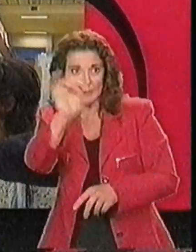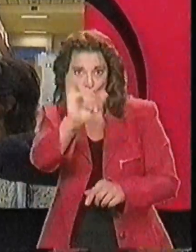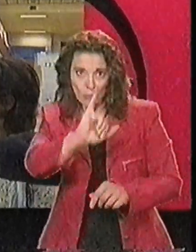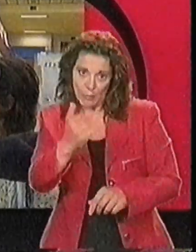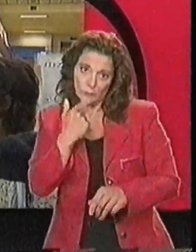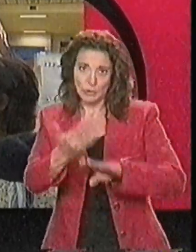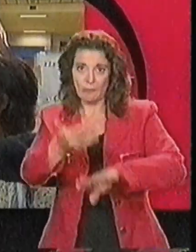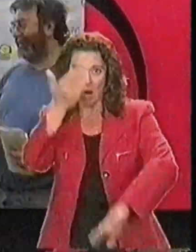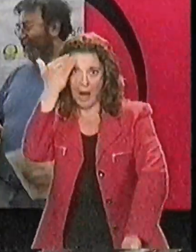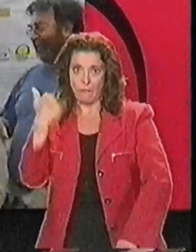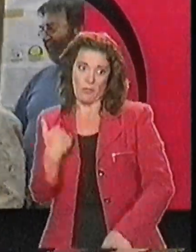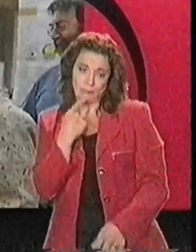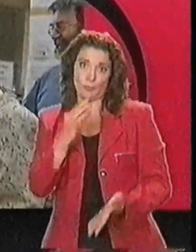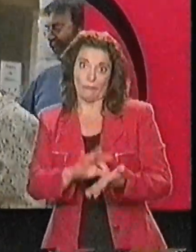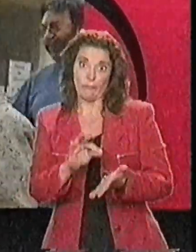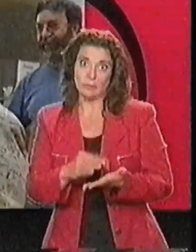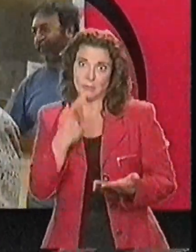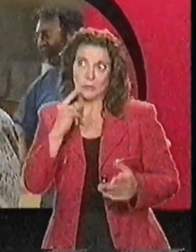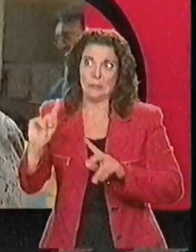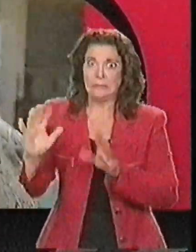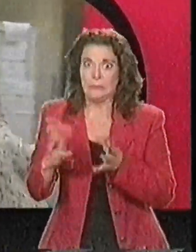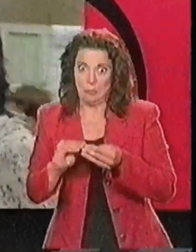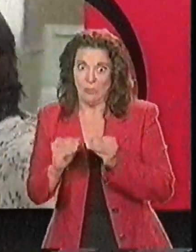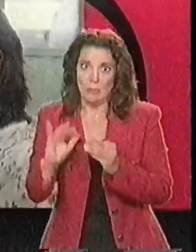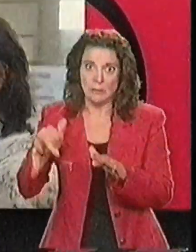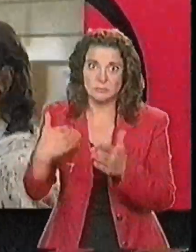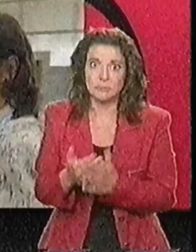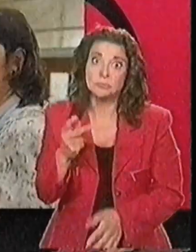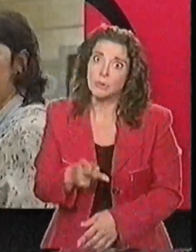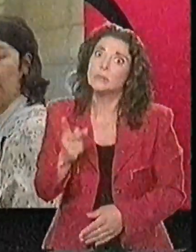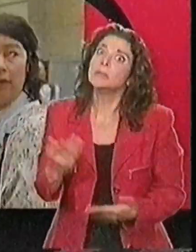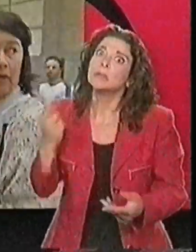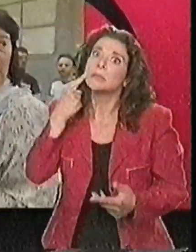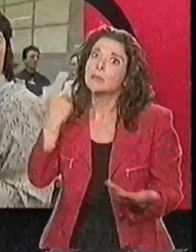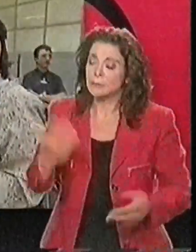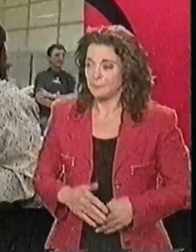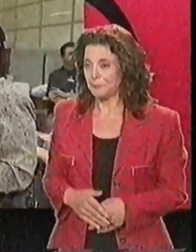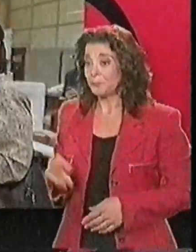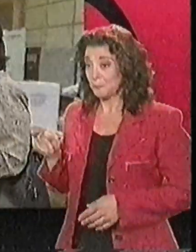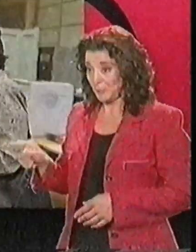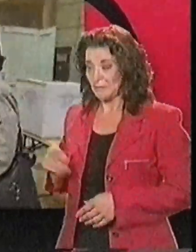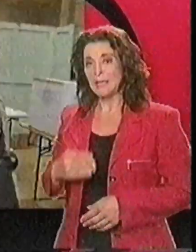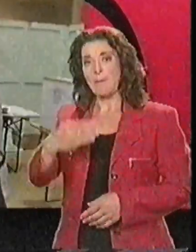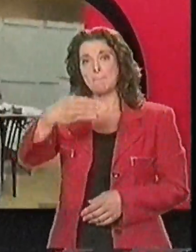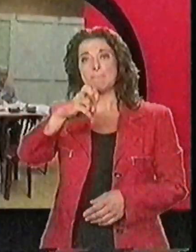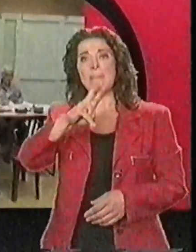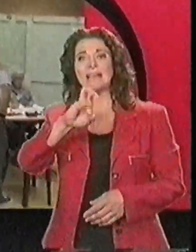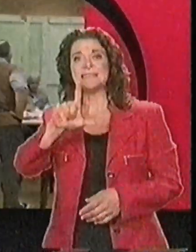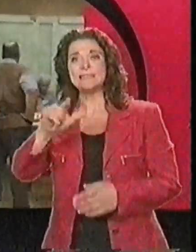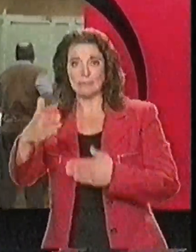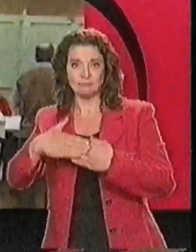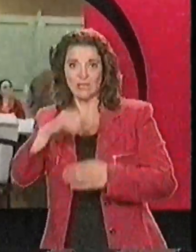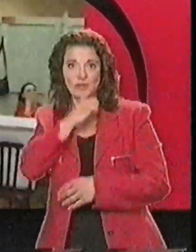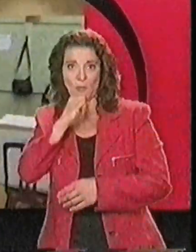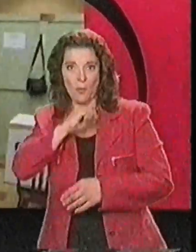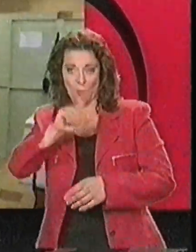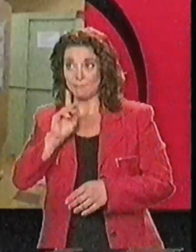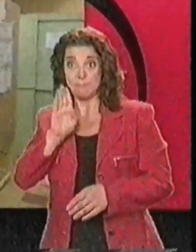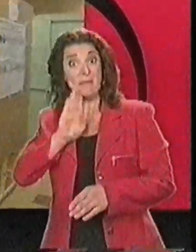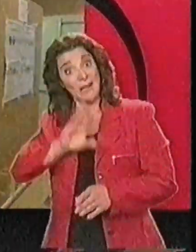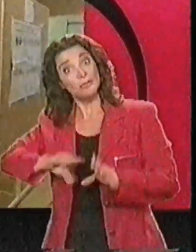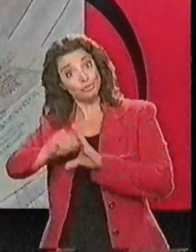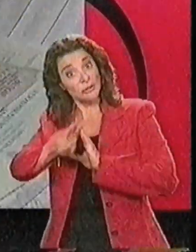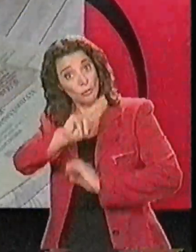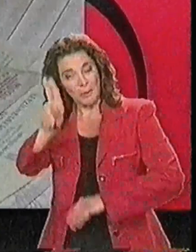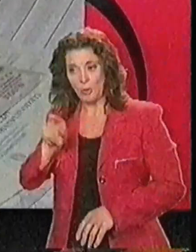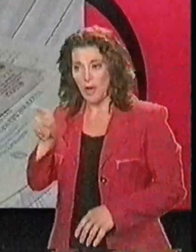tout parler tant qu'il coule. Nous sommes à Marcinelle, dans un des nombreux bureaux de vote italiens en Belgique. Voilà. Tout au long de la journée, Viviane,